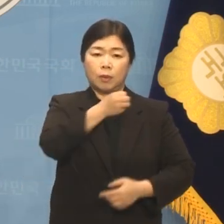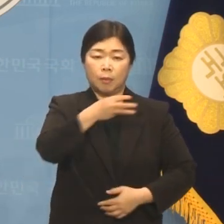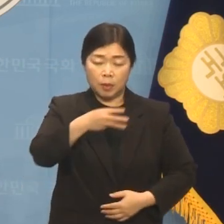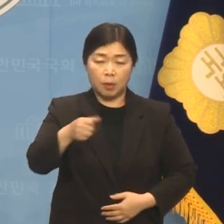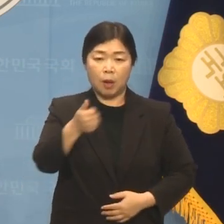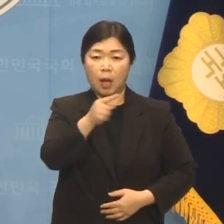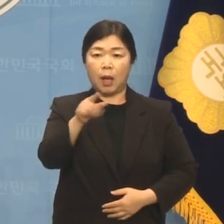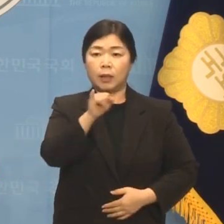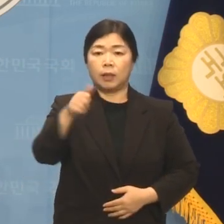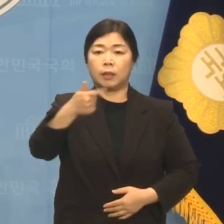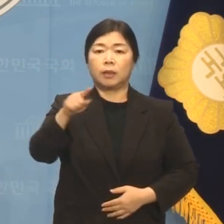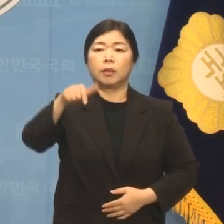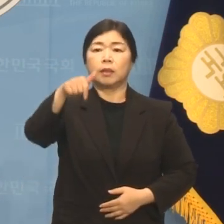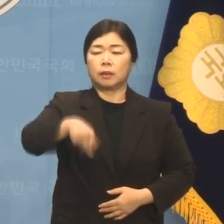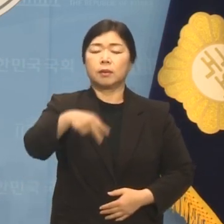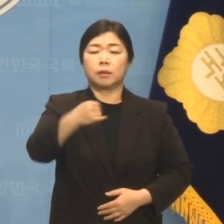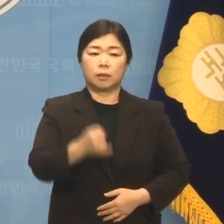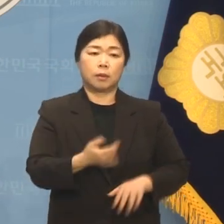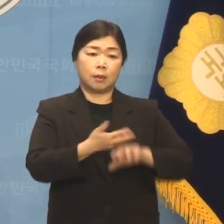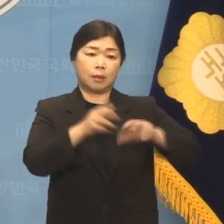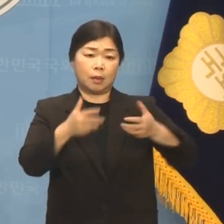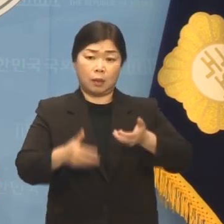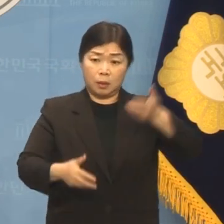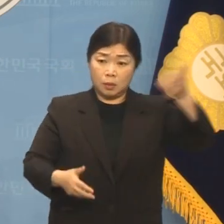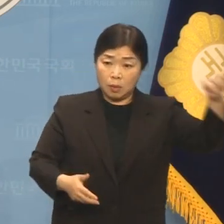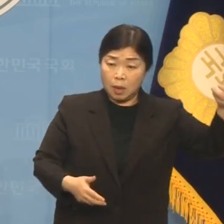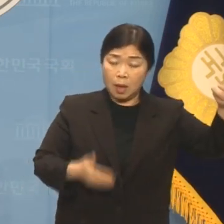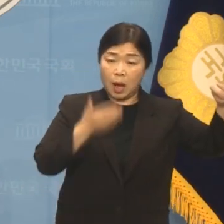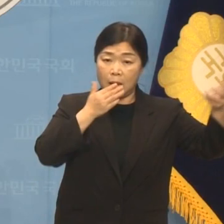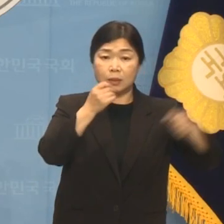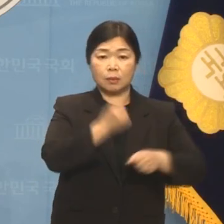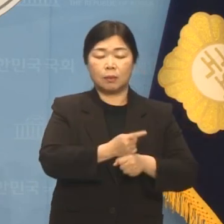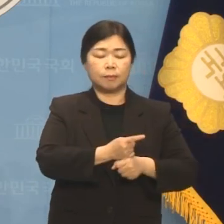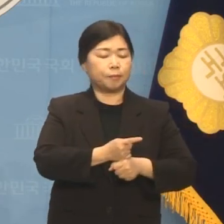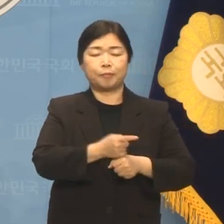하이닉스가 해외로 이전할 가능성은 전혀 없습니다.